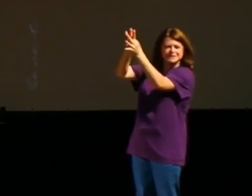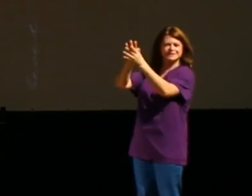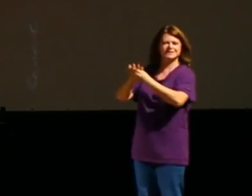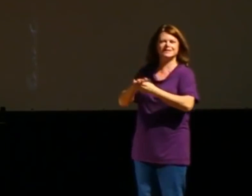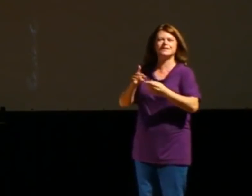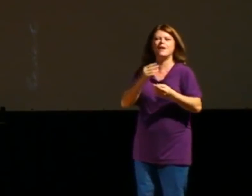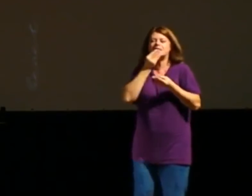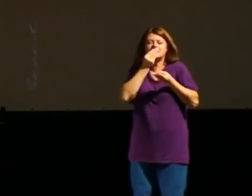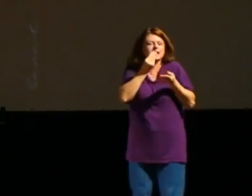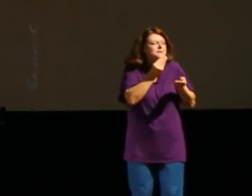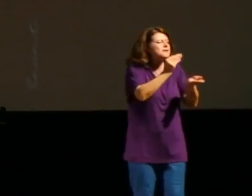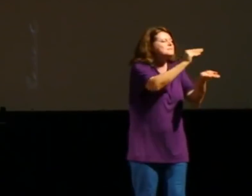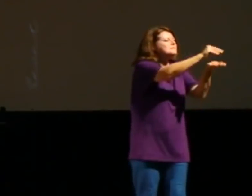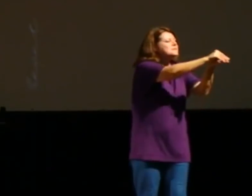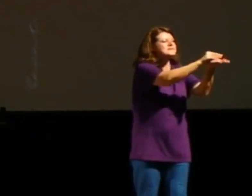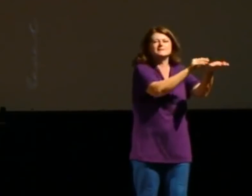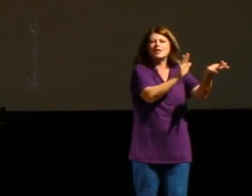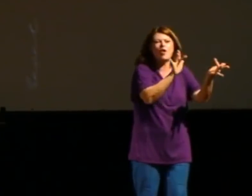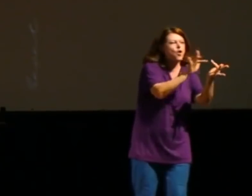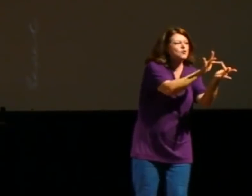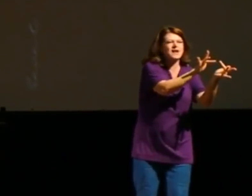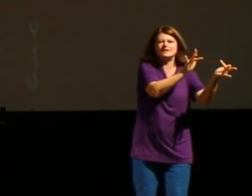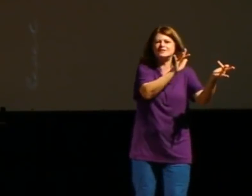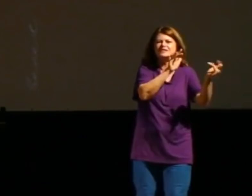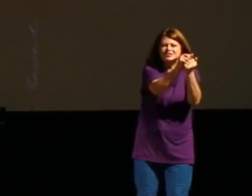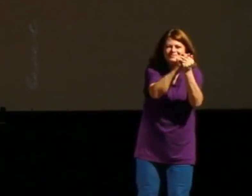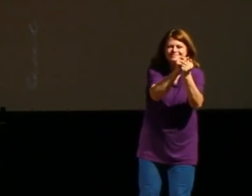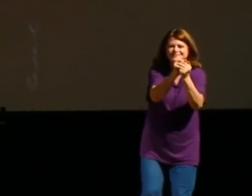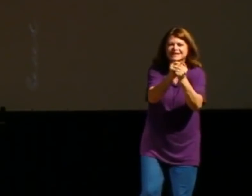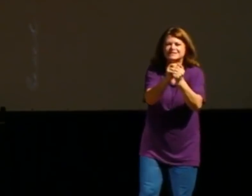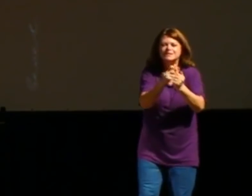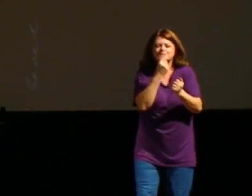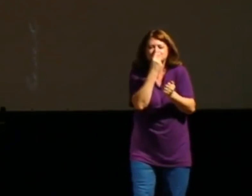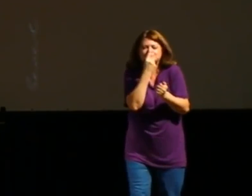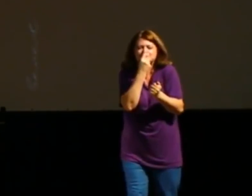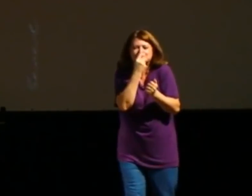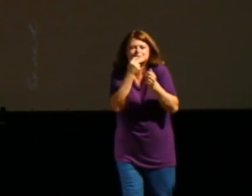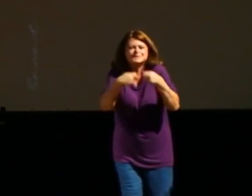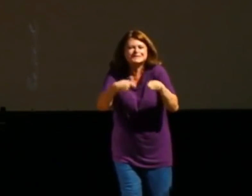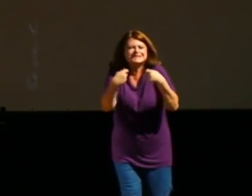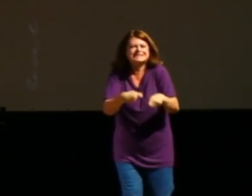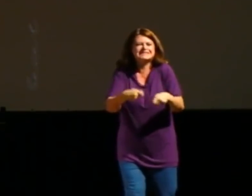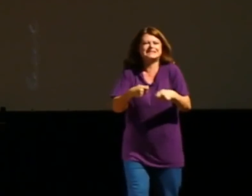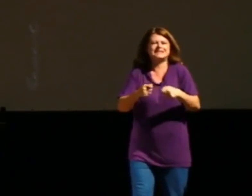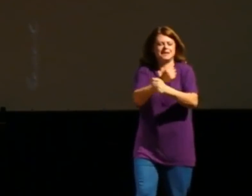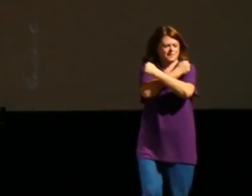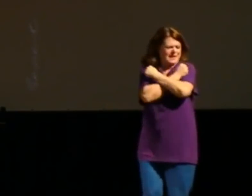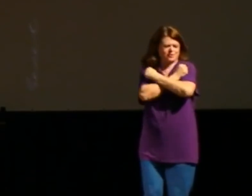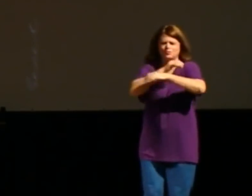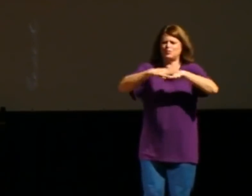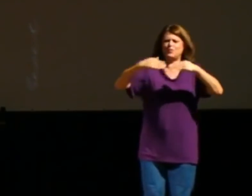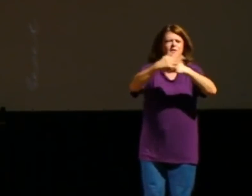de você, contato, experiência de intimidade, de abraço, de toque com Deus. É